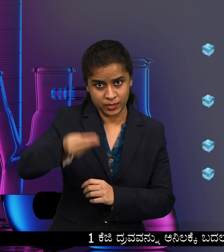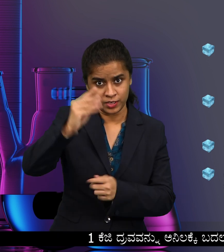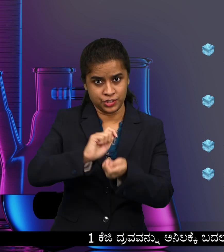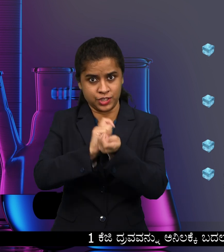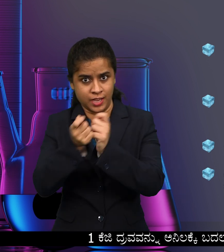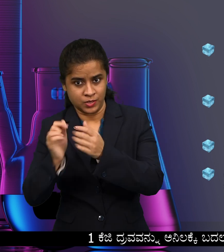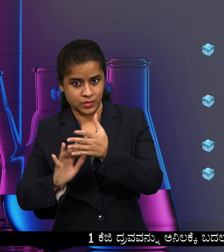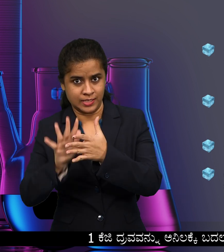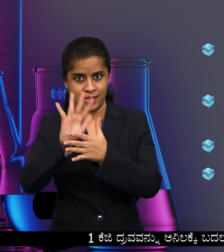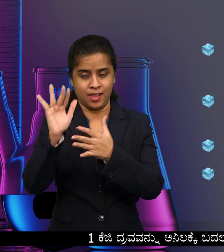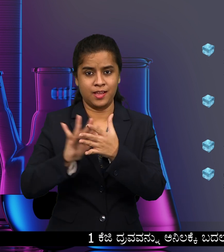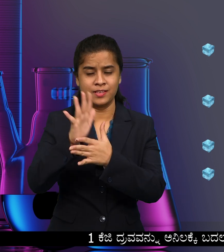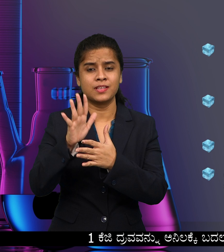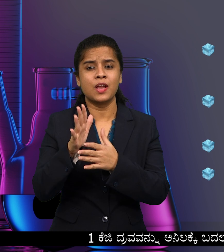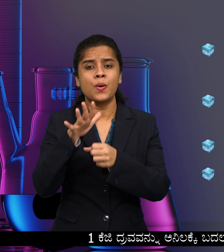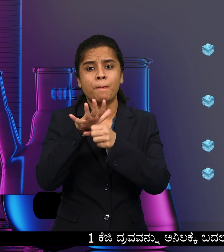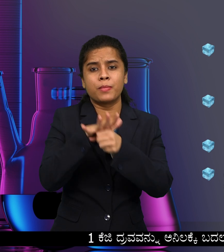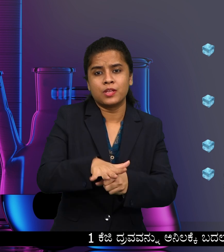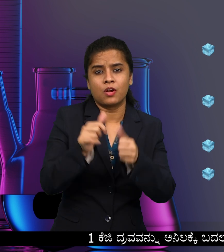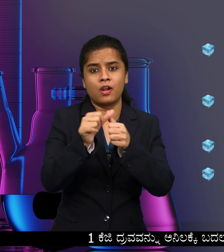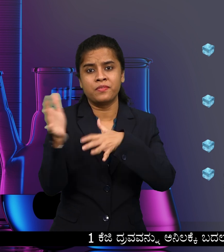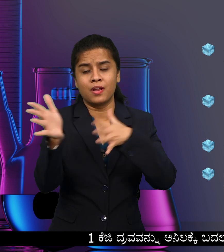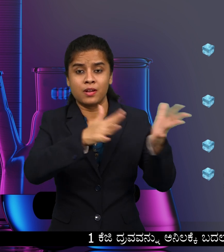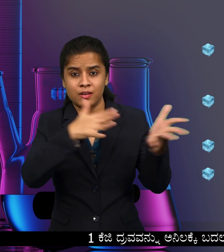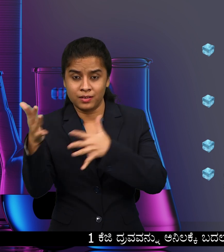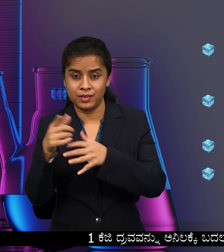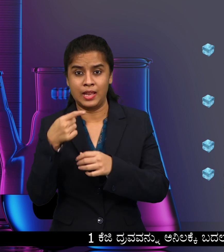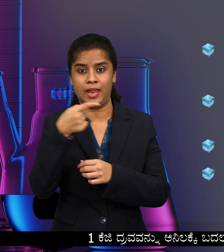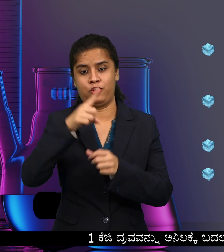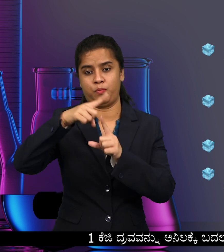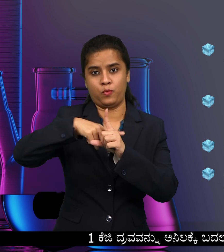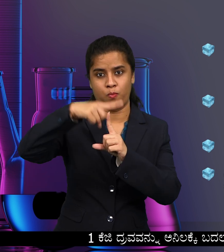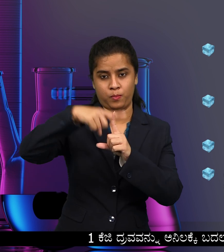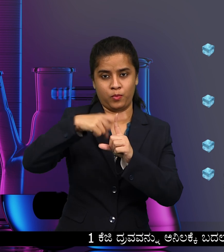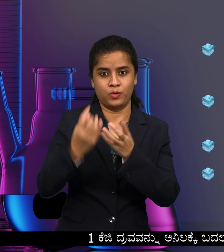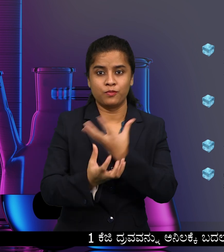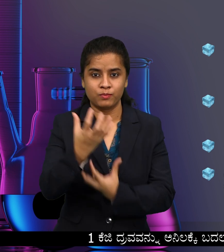kg ದ್ರವವನ್ನು ಅನಿಲಕ್ಕೆ ಬದಲಾಯಿಸಲು ಅಗತ್ಯವಾದ ಶಾಖ ಶಕ್ತಿಯಾಗಿದೆ.